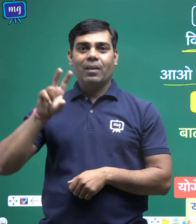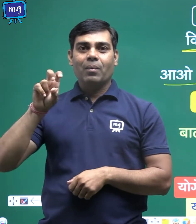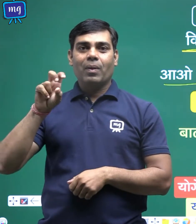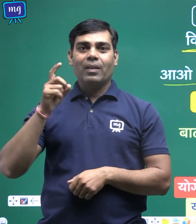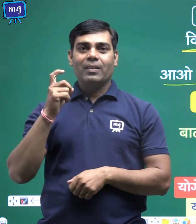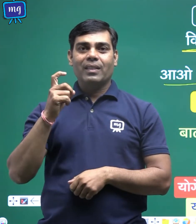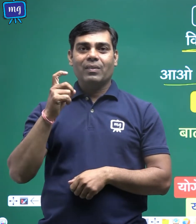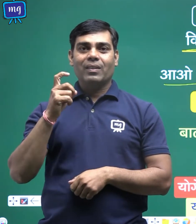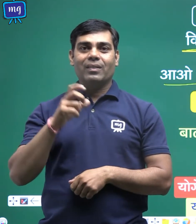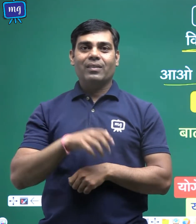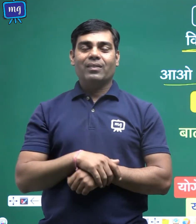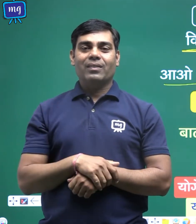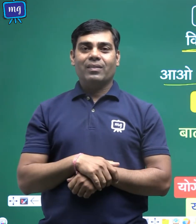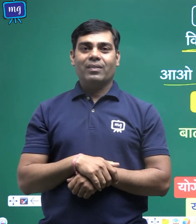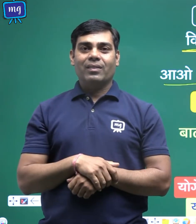7